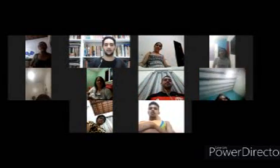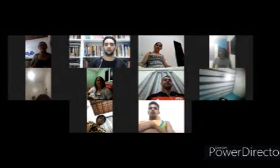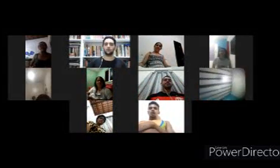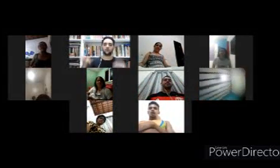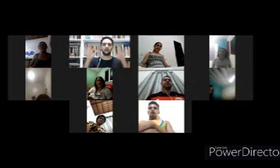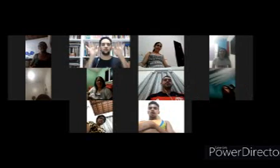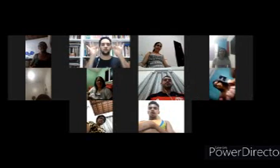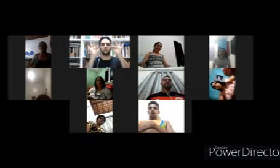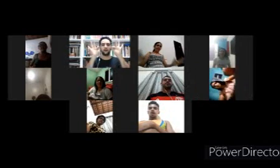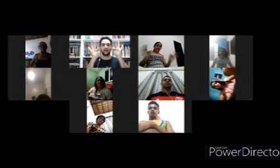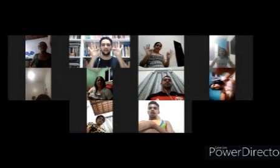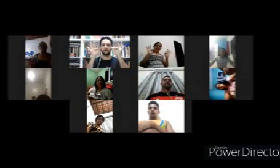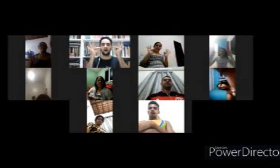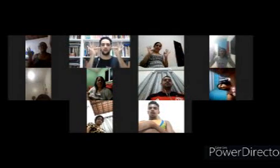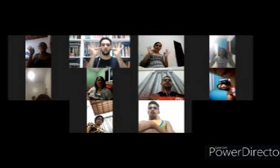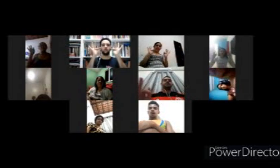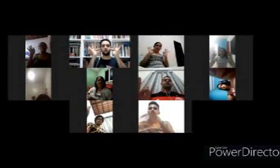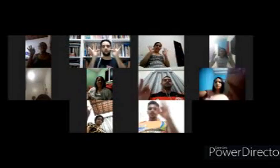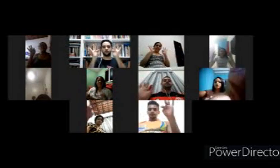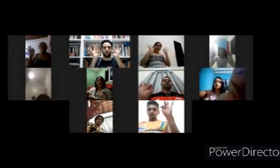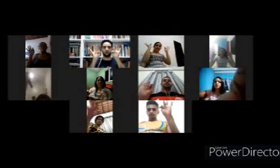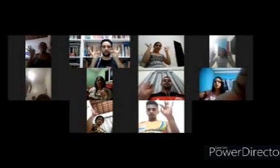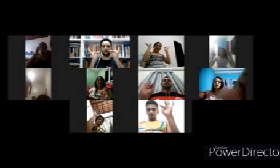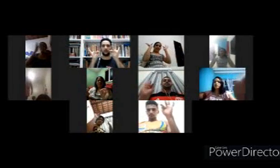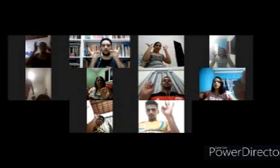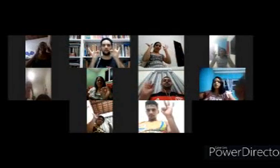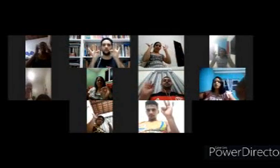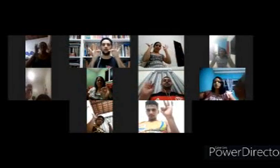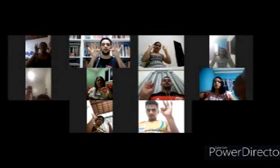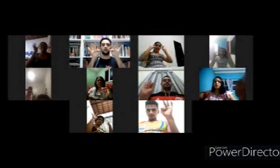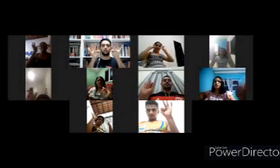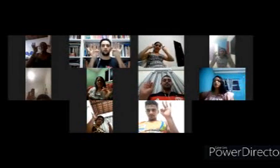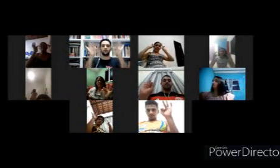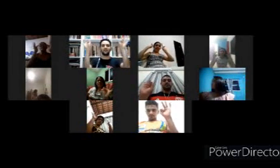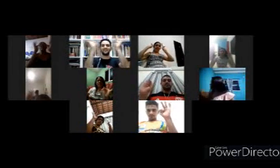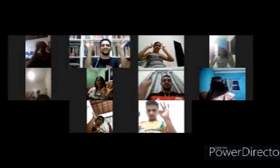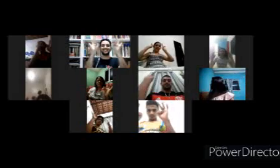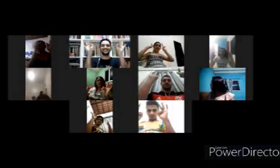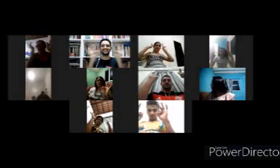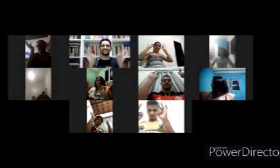Felicidade. Configuração de mão em F, as duas mãos em configuração em F, e eu vou fazer